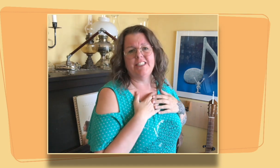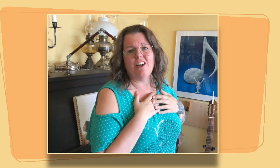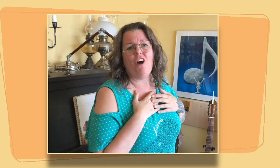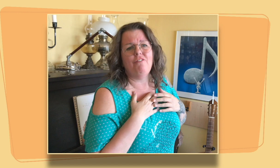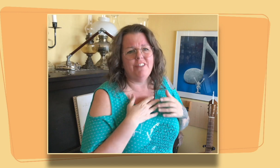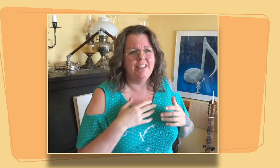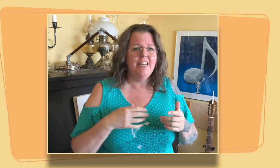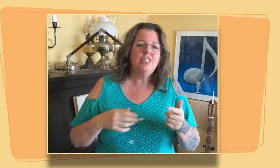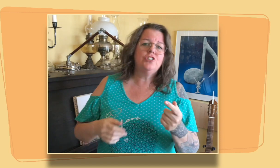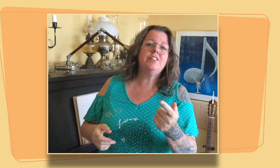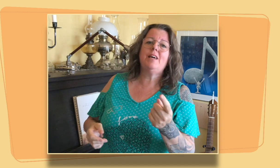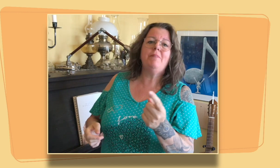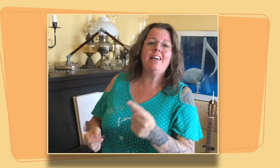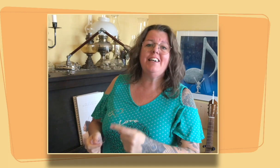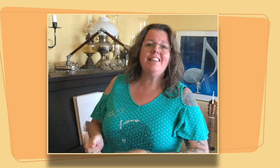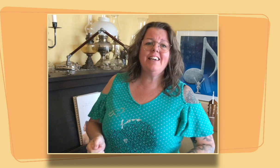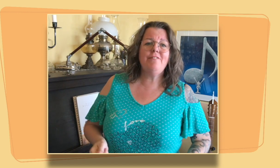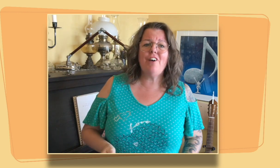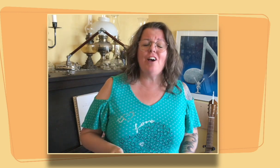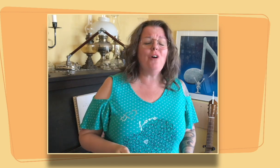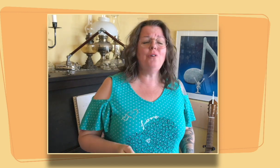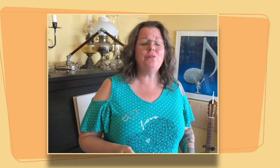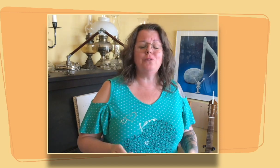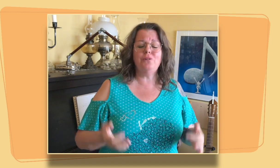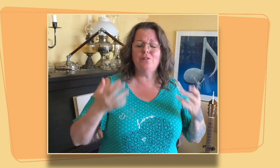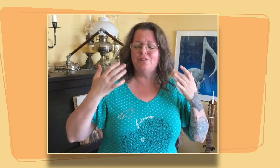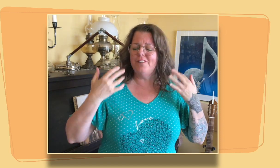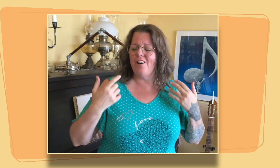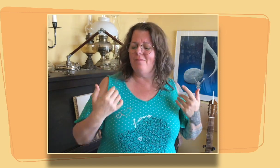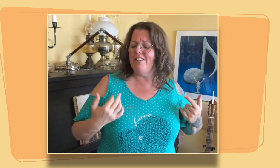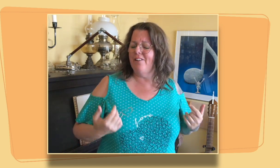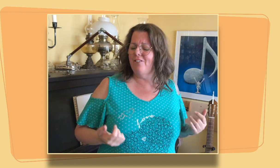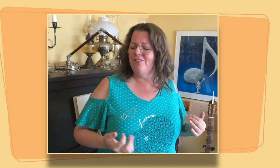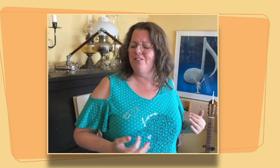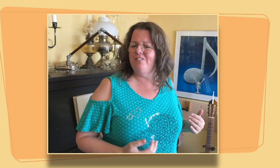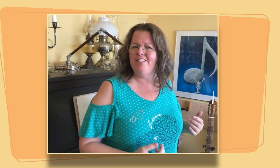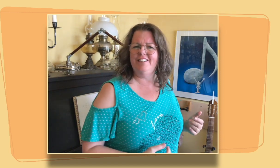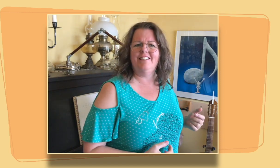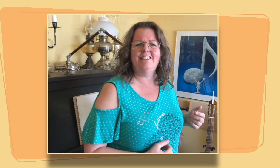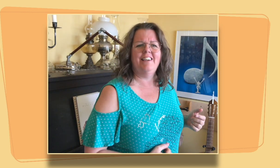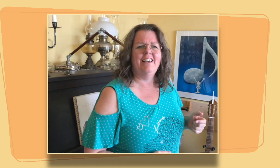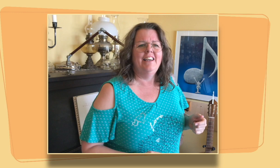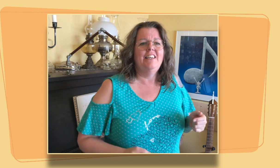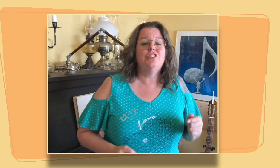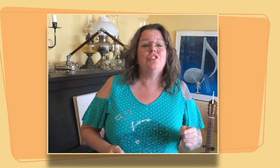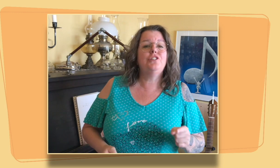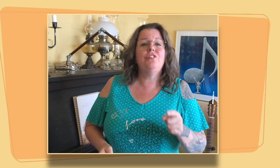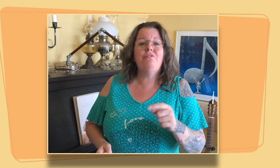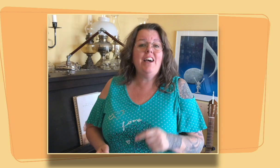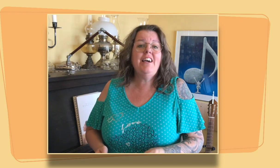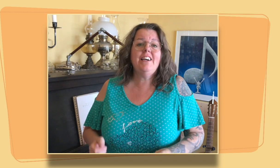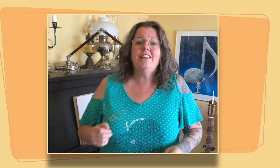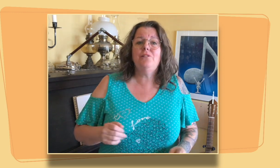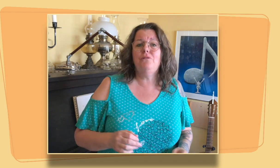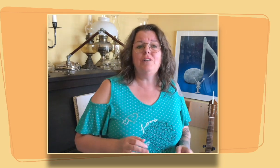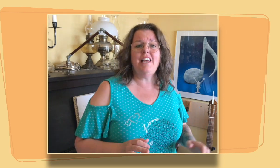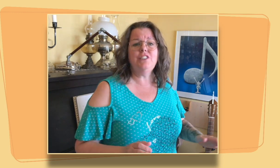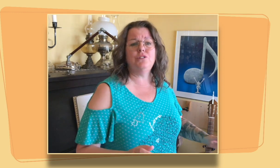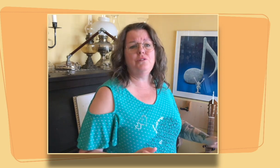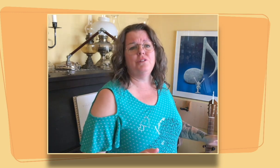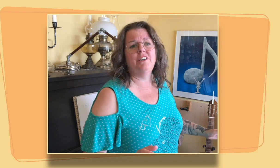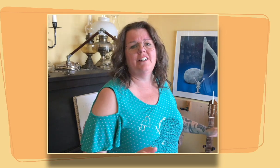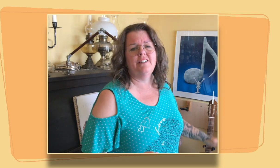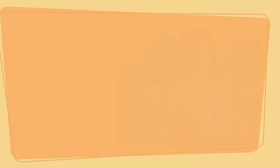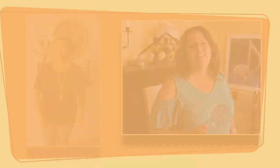ce que j'ai envie. Je t'amène faire le tour de ma drôle de vie. Je te verrai tous